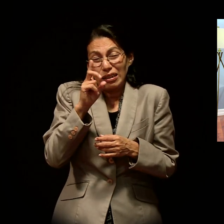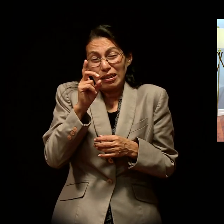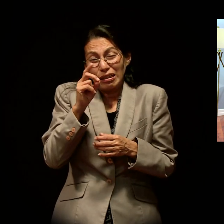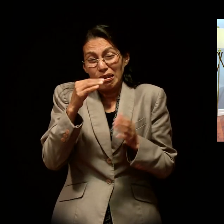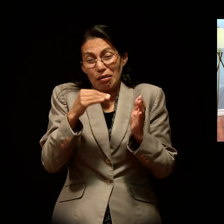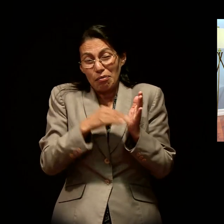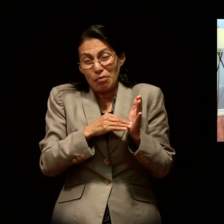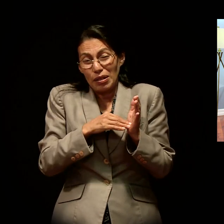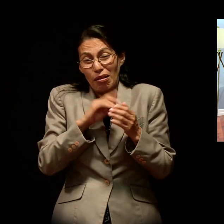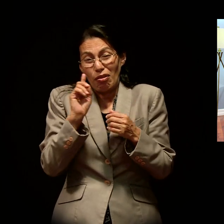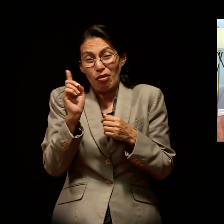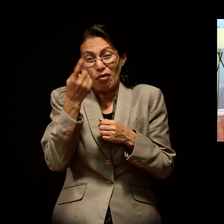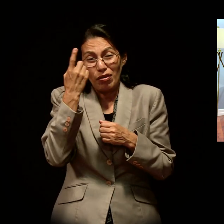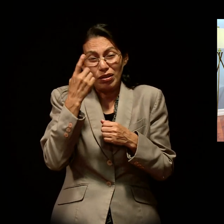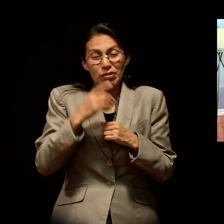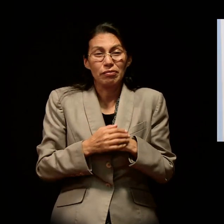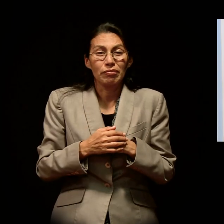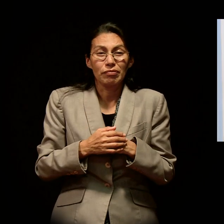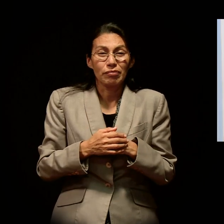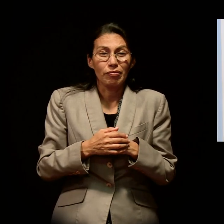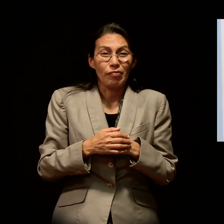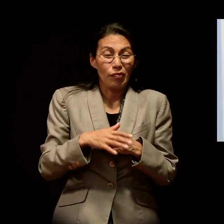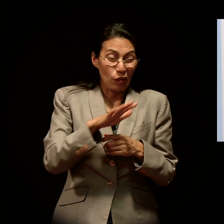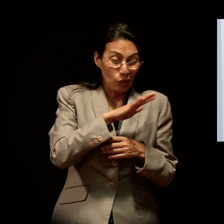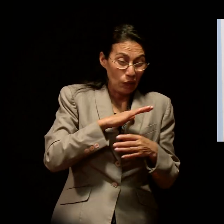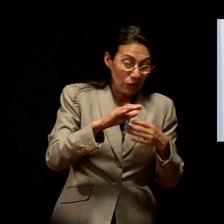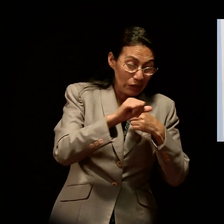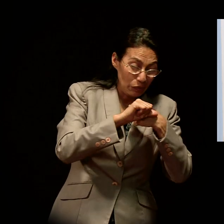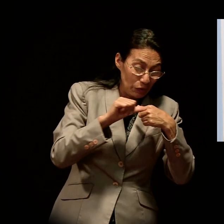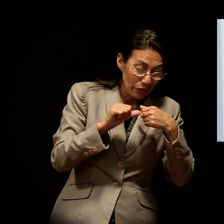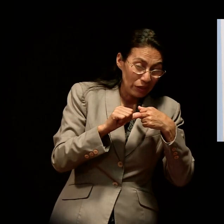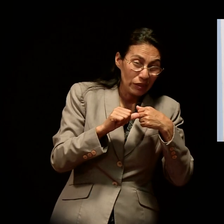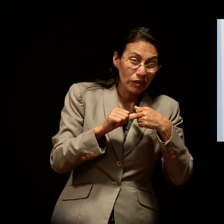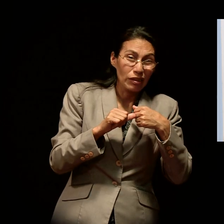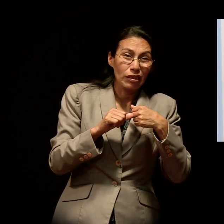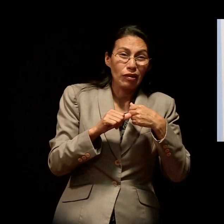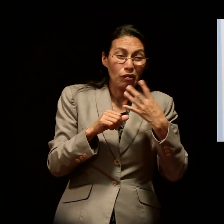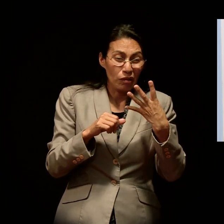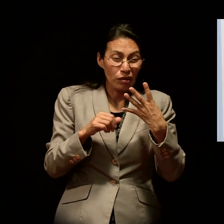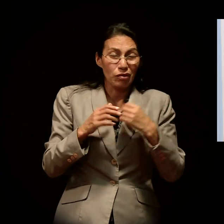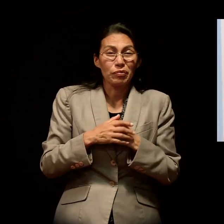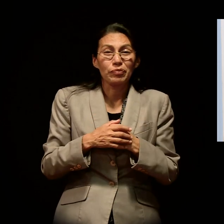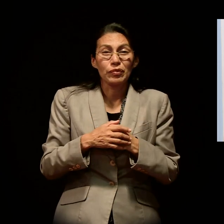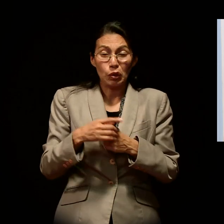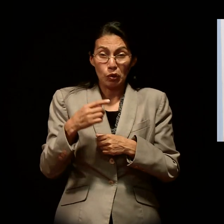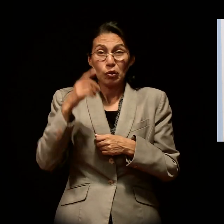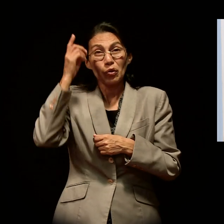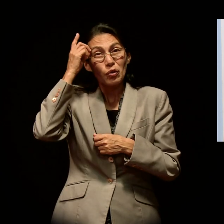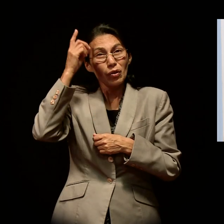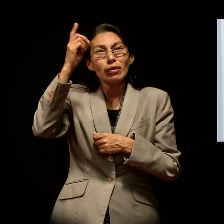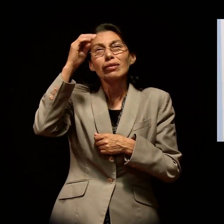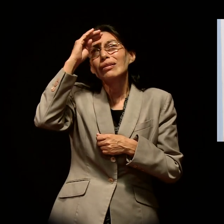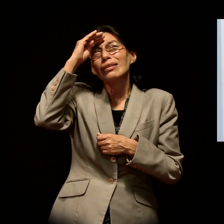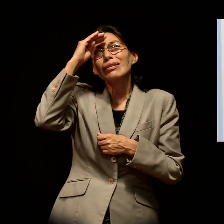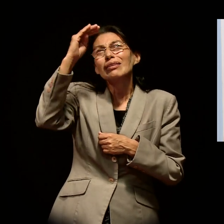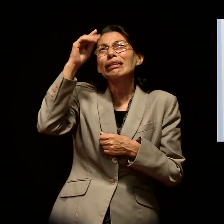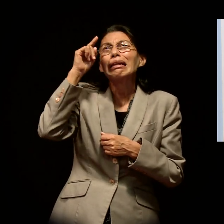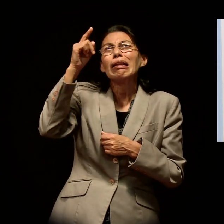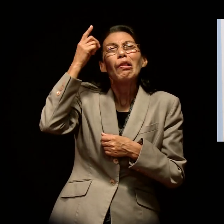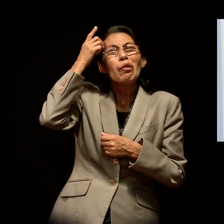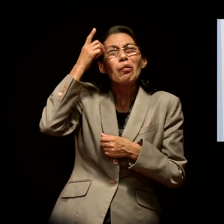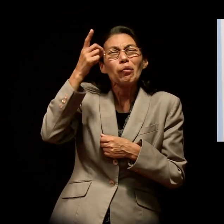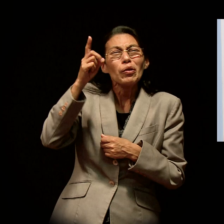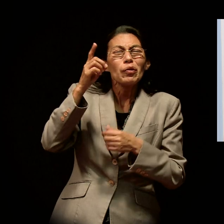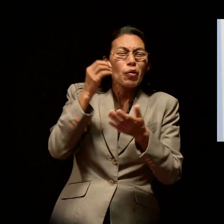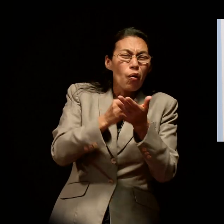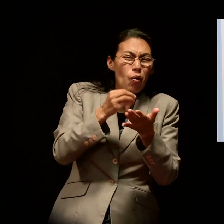mil dólares para estas cirugías pero el Señor proveyó es el dueño del oro y